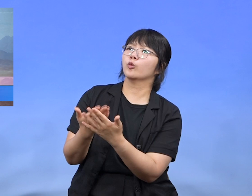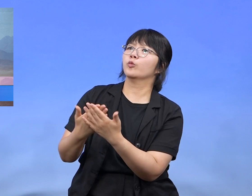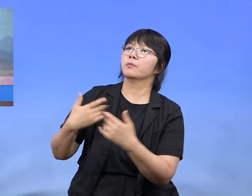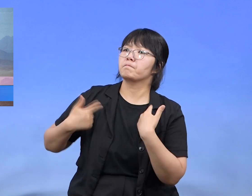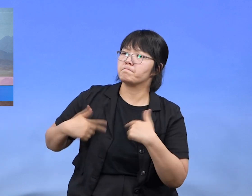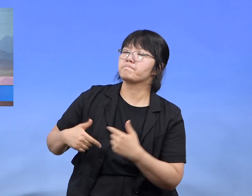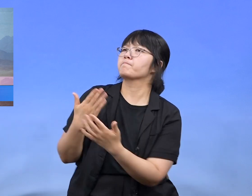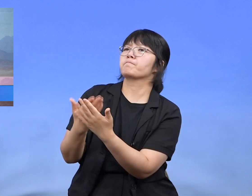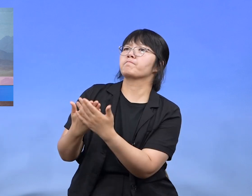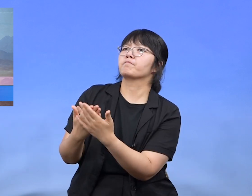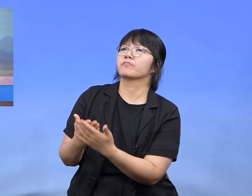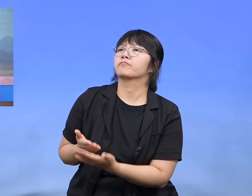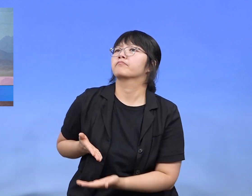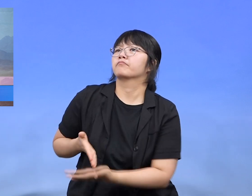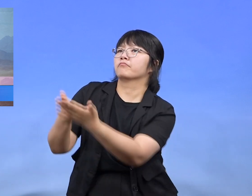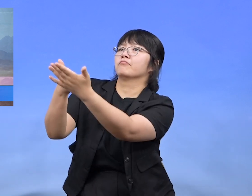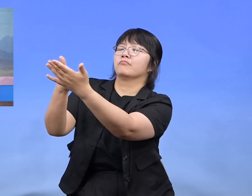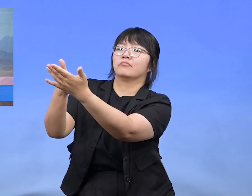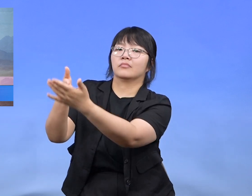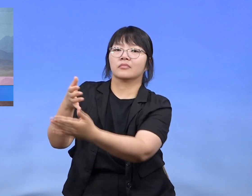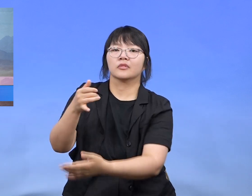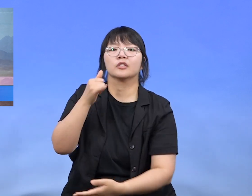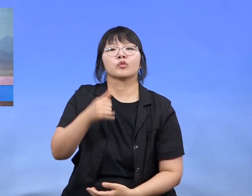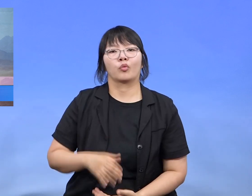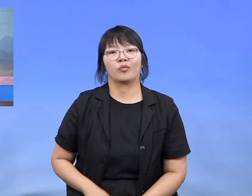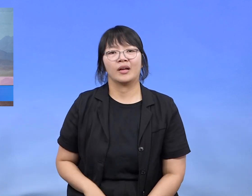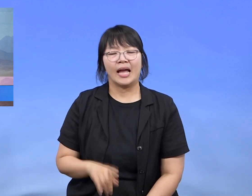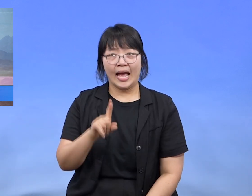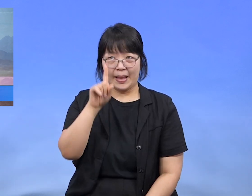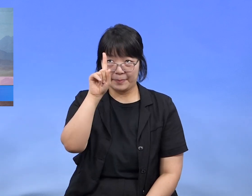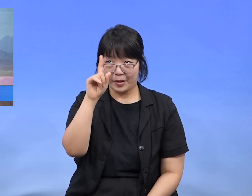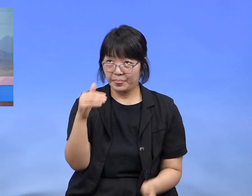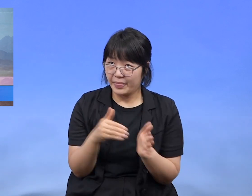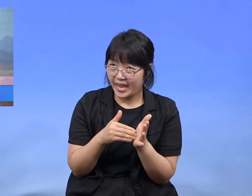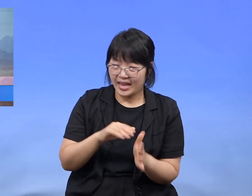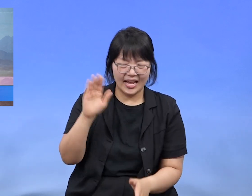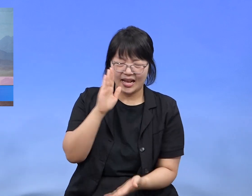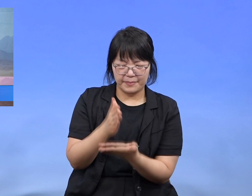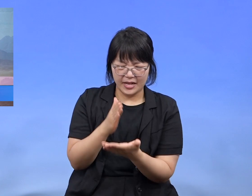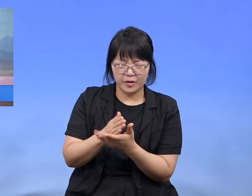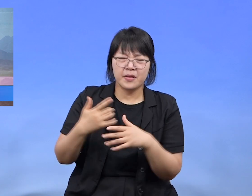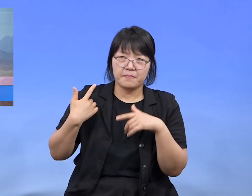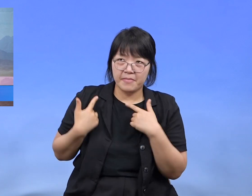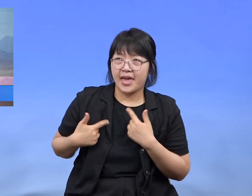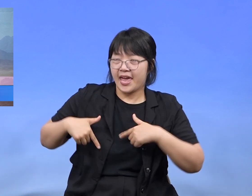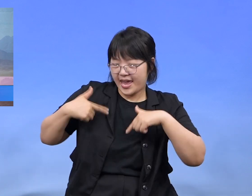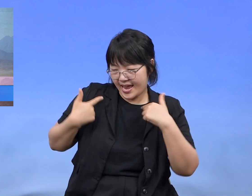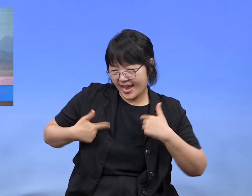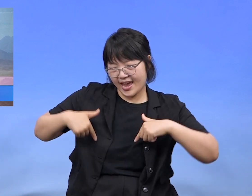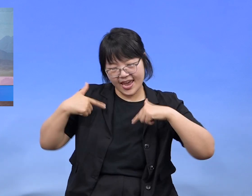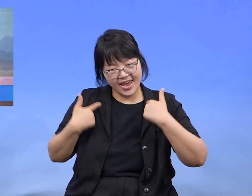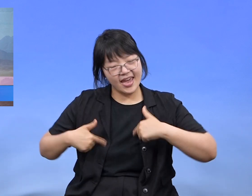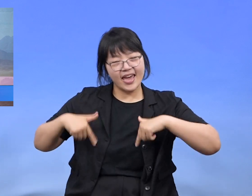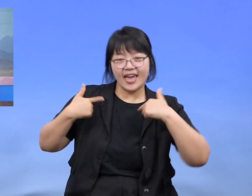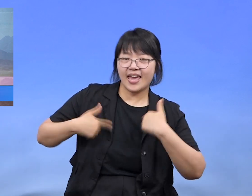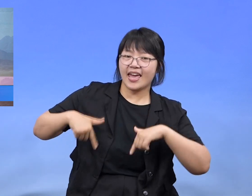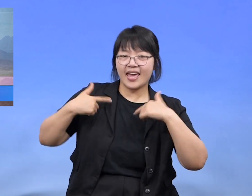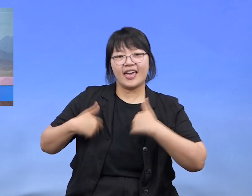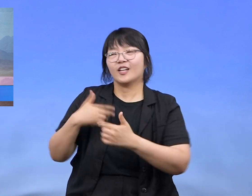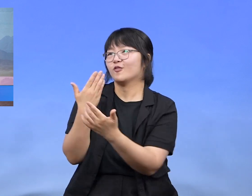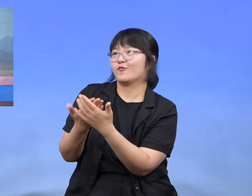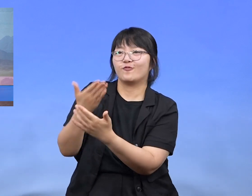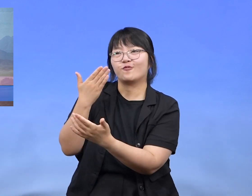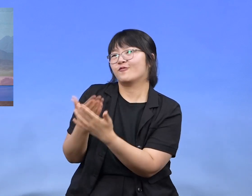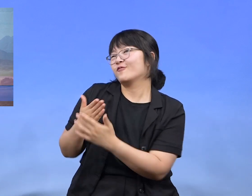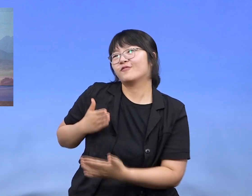항상 always 항상 이번만 아니라 항상 이렇게 기적의 떡을 공급받게 하옵소서.